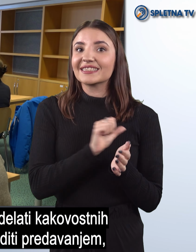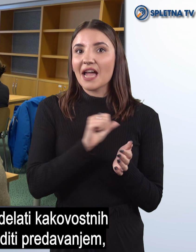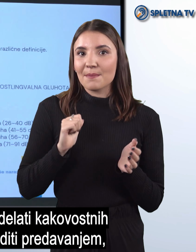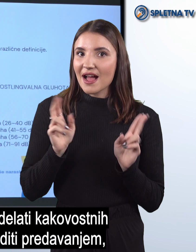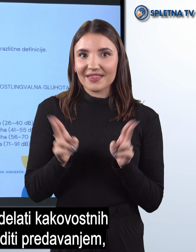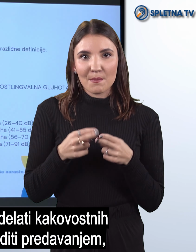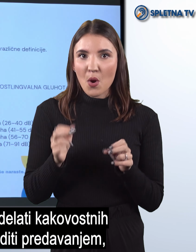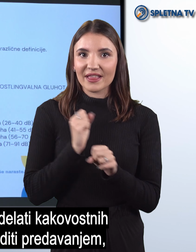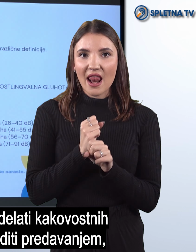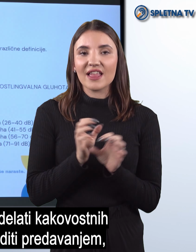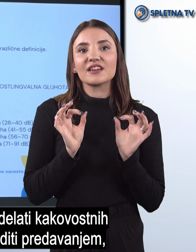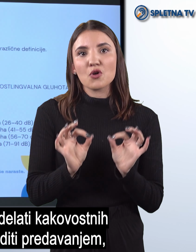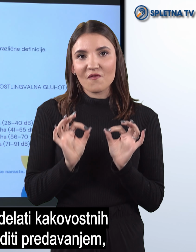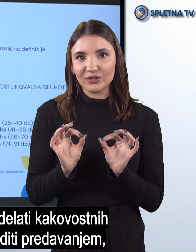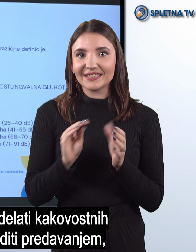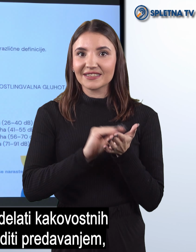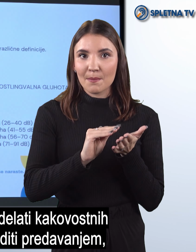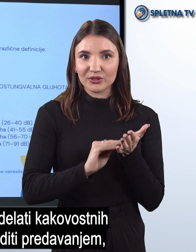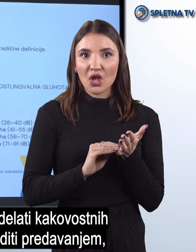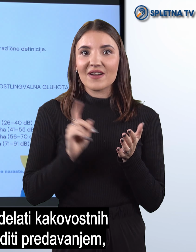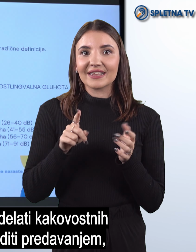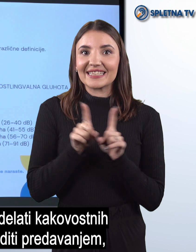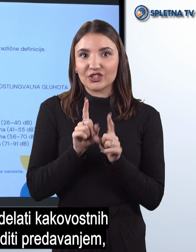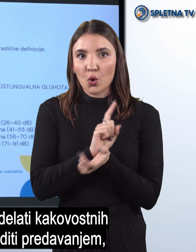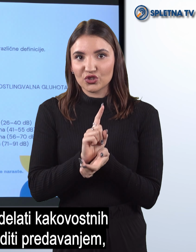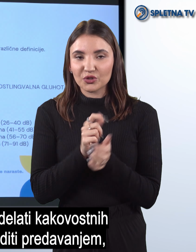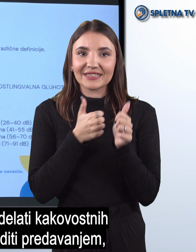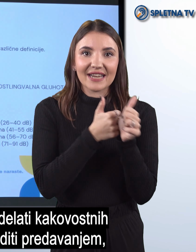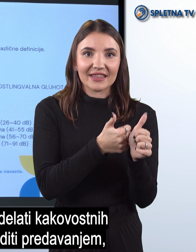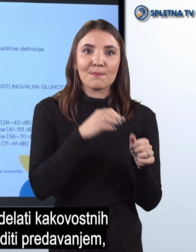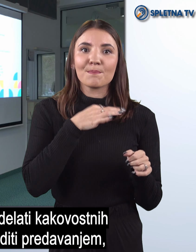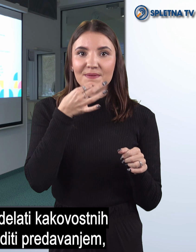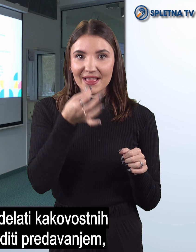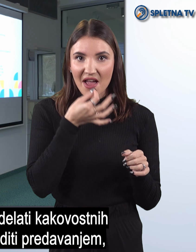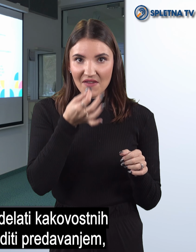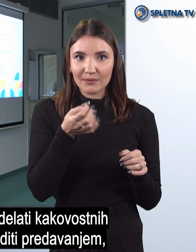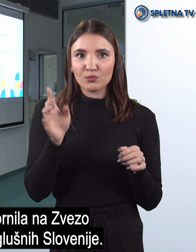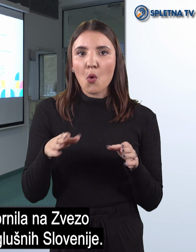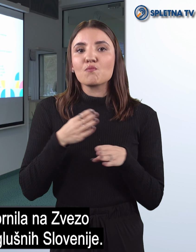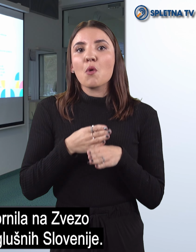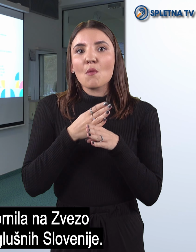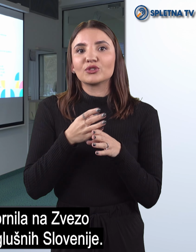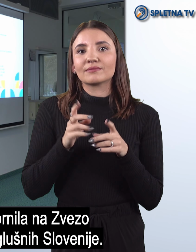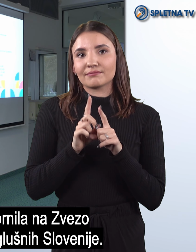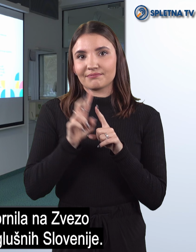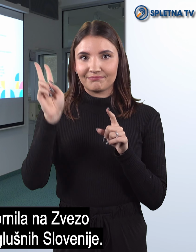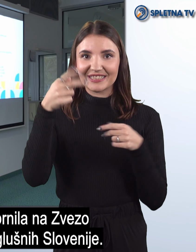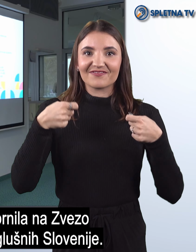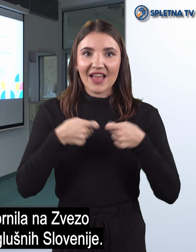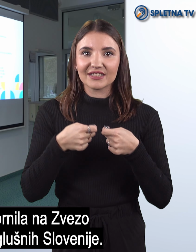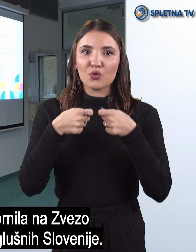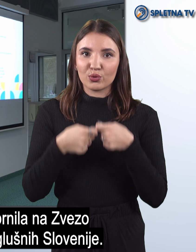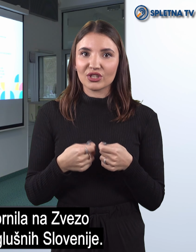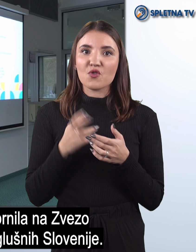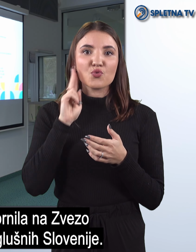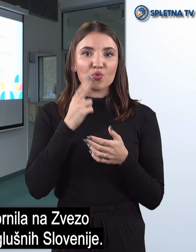A ker sama ne more delati kakovostnih zapiskov in hkrati slediti predavanjem, se je po pomoč obrnila na